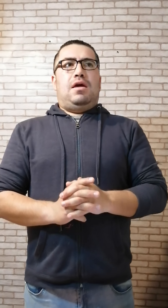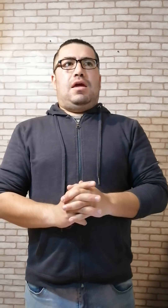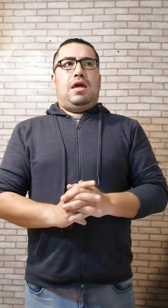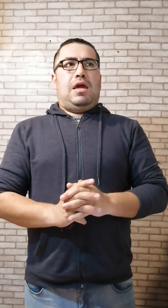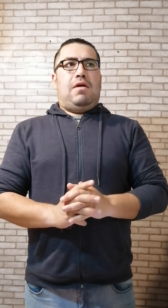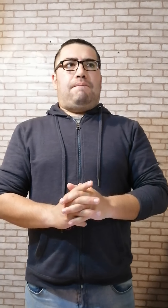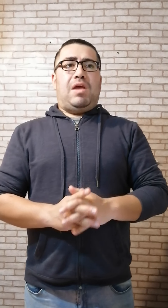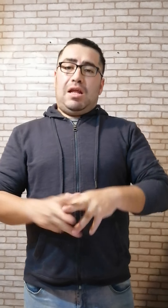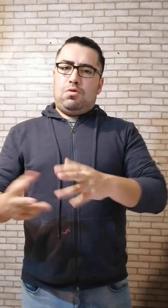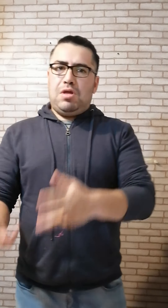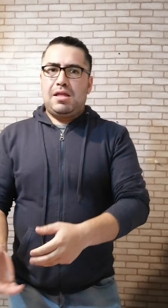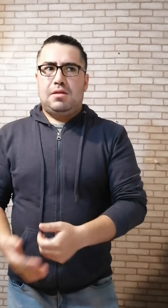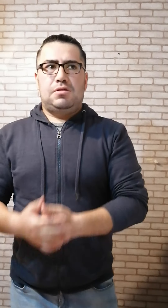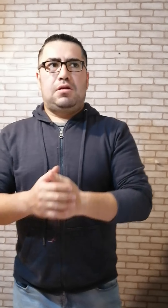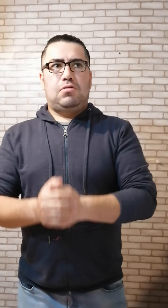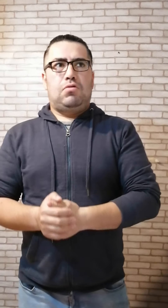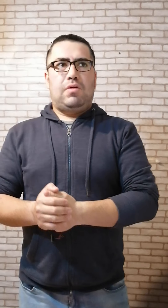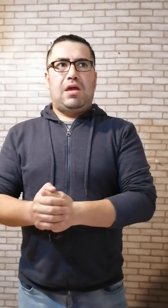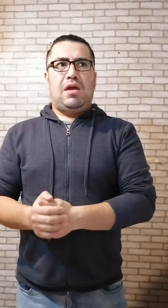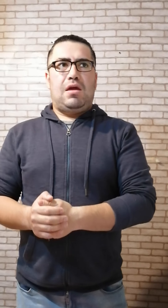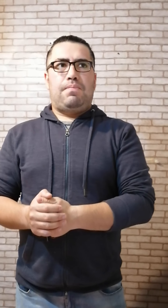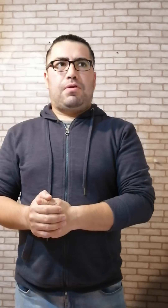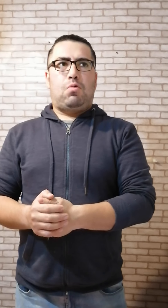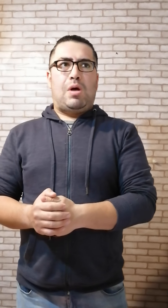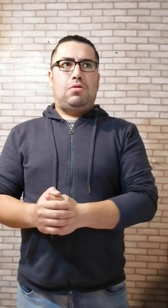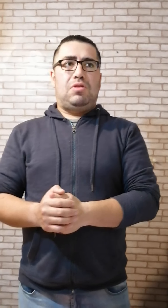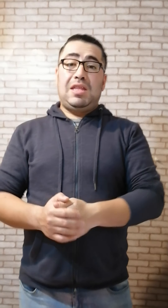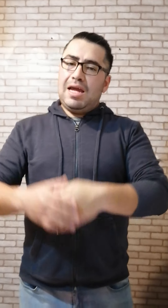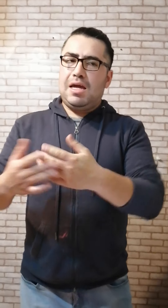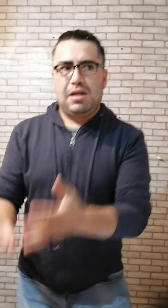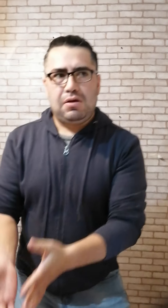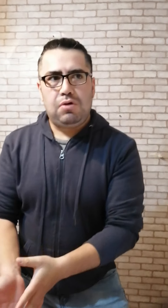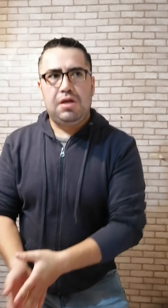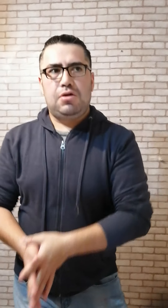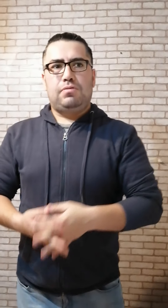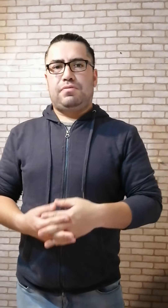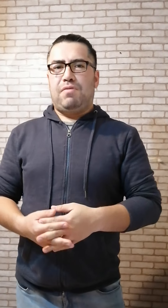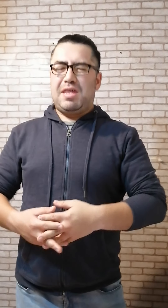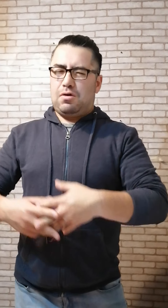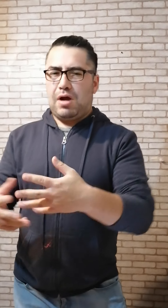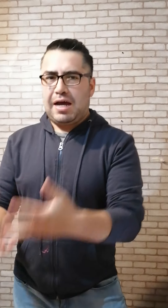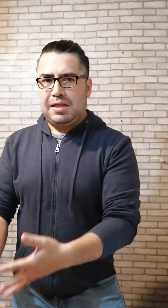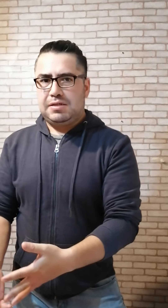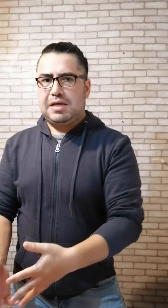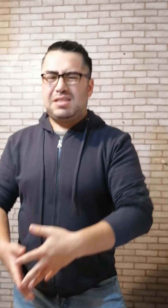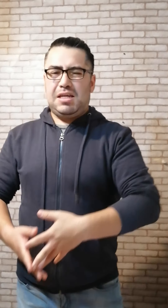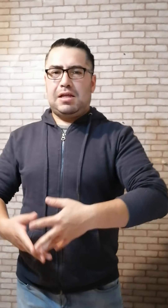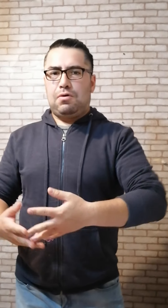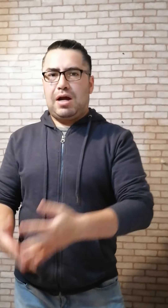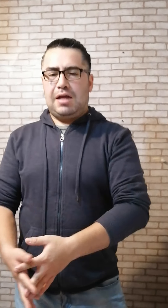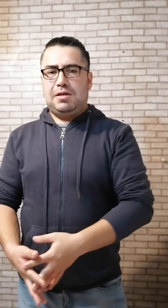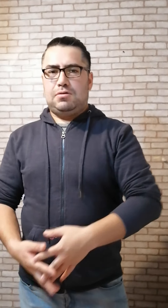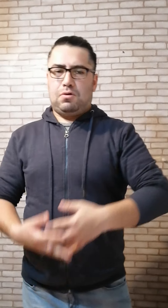el estudiante cierto cuando tenga que ir al colegio vaya con ganas asista con ganas con